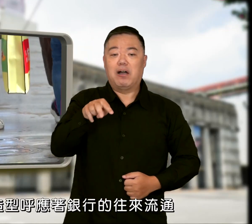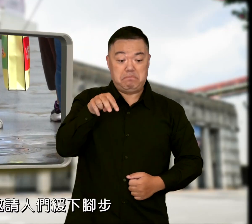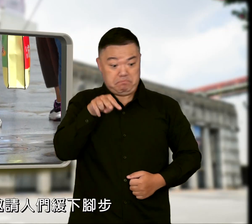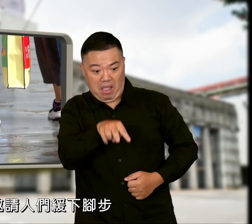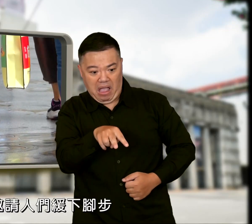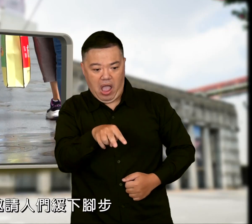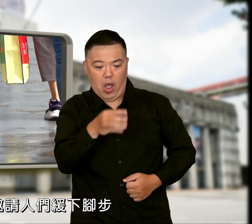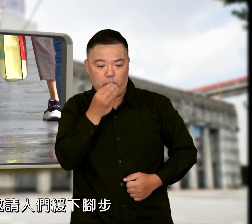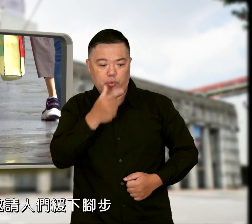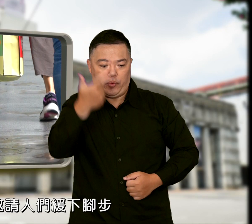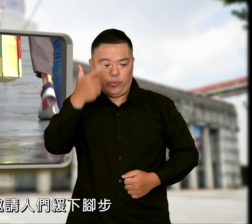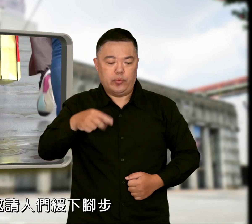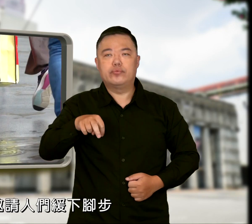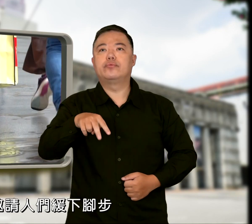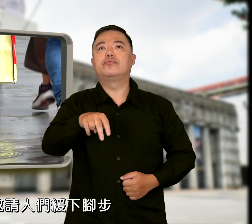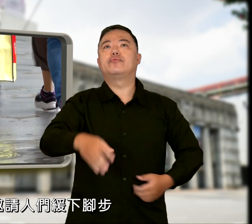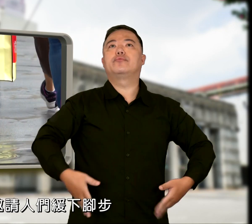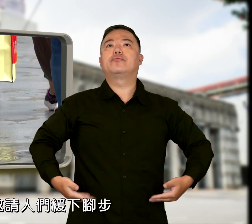邀请人们缓下脚步，